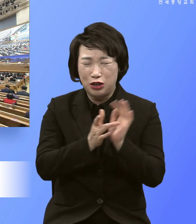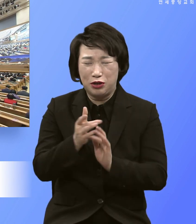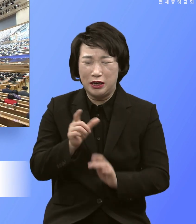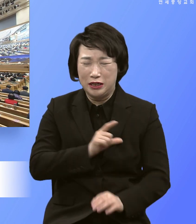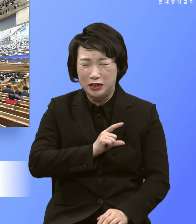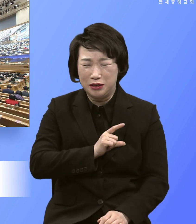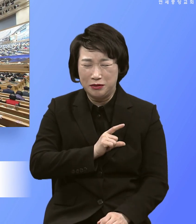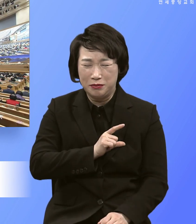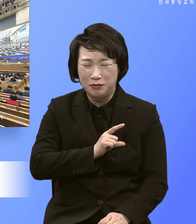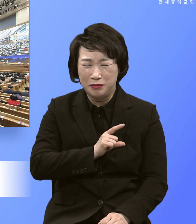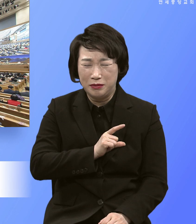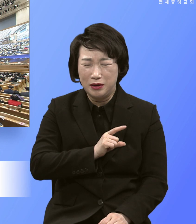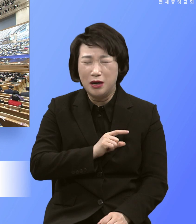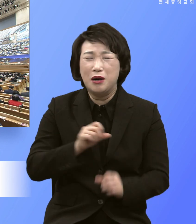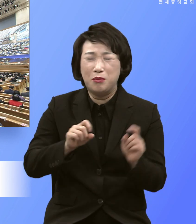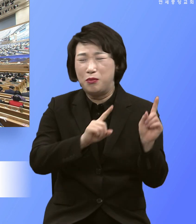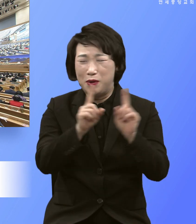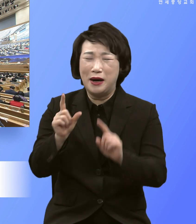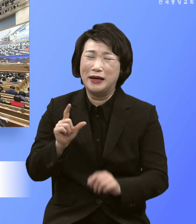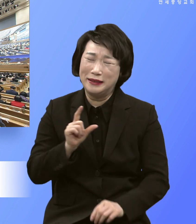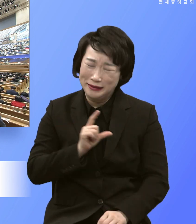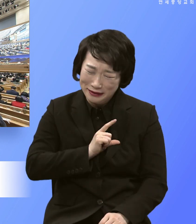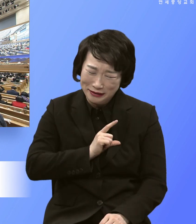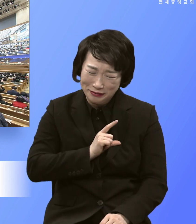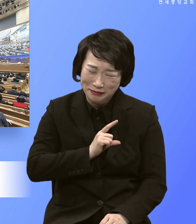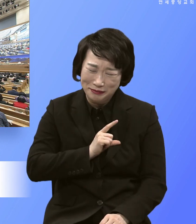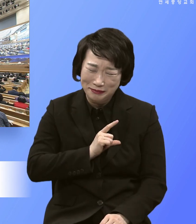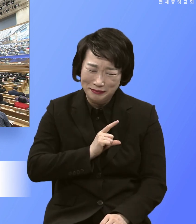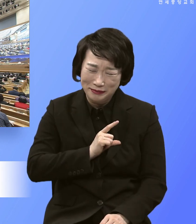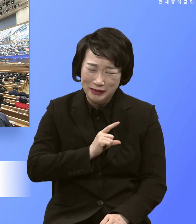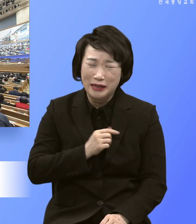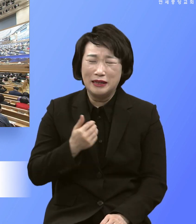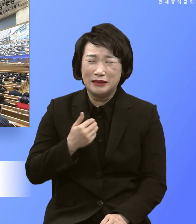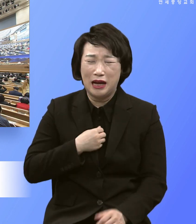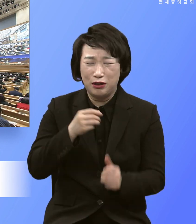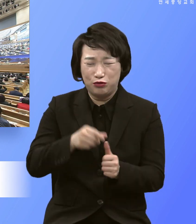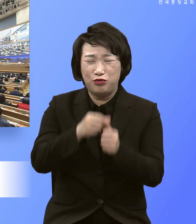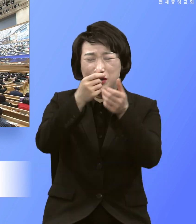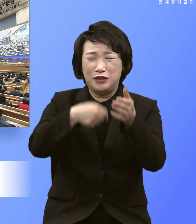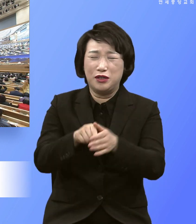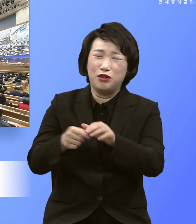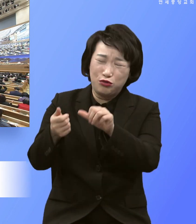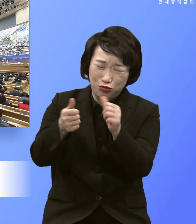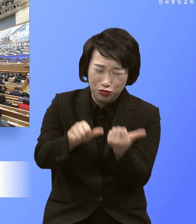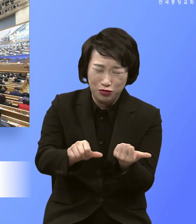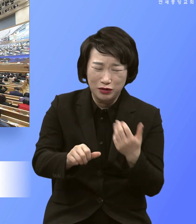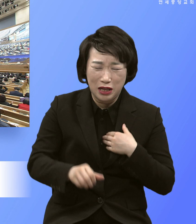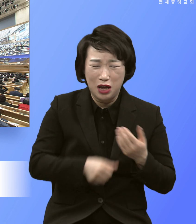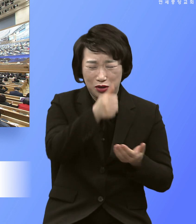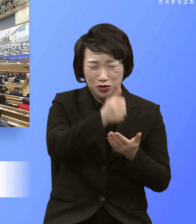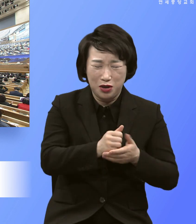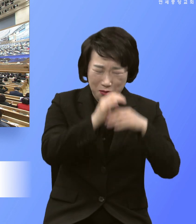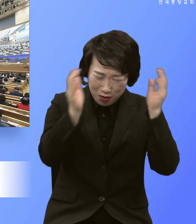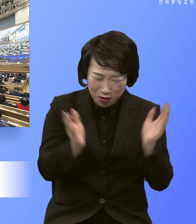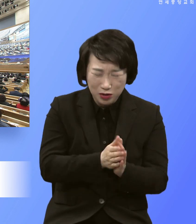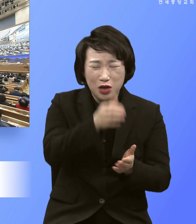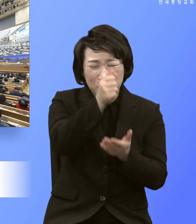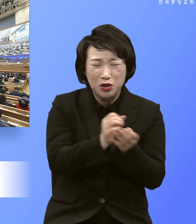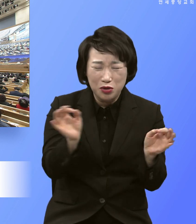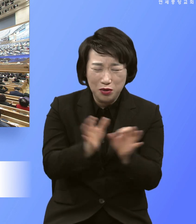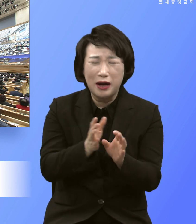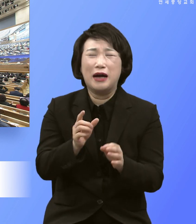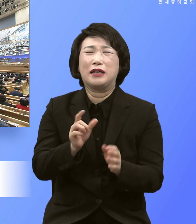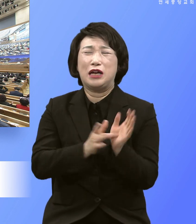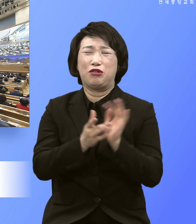예수의 이름, 부활의 이름, 나를 위해 죽으셔서 내 죄를 속죄하신 이름,